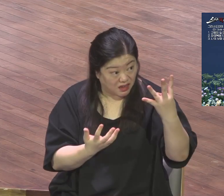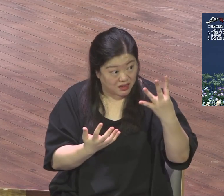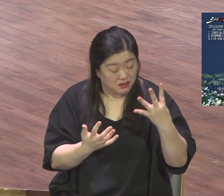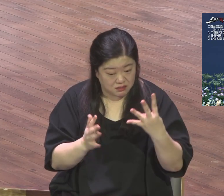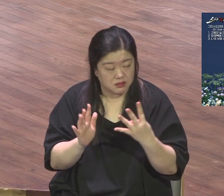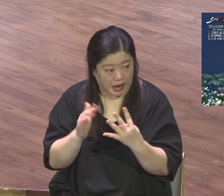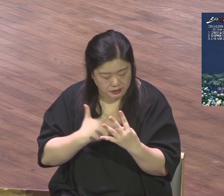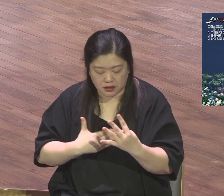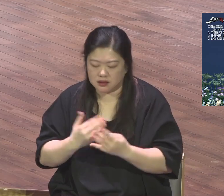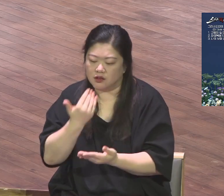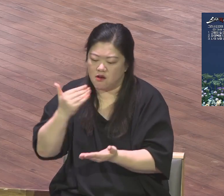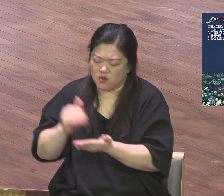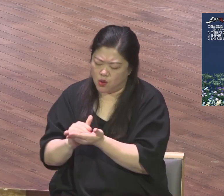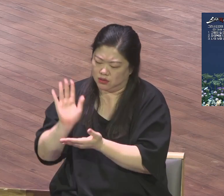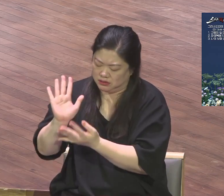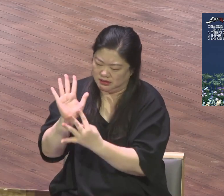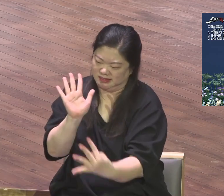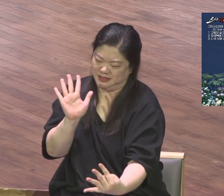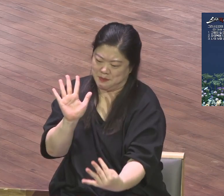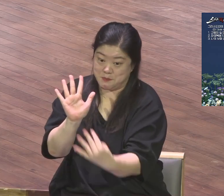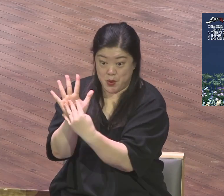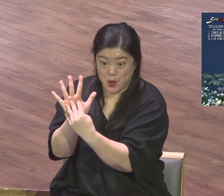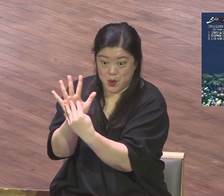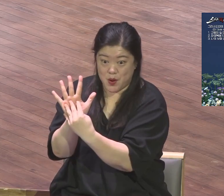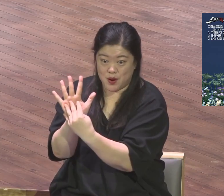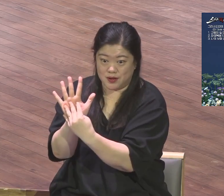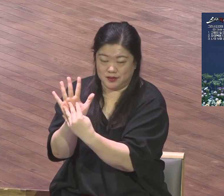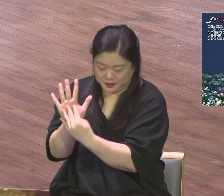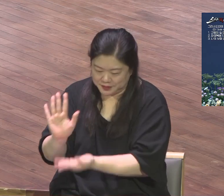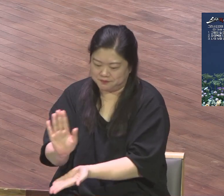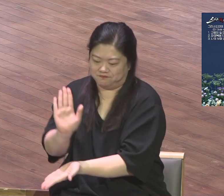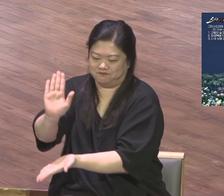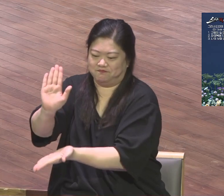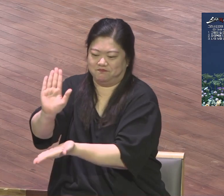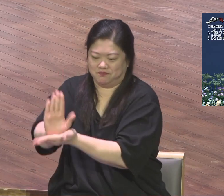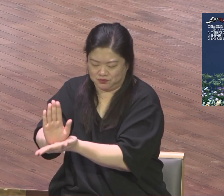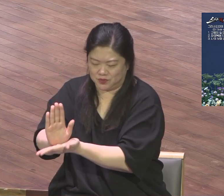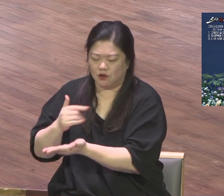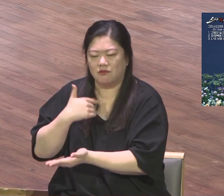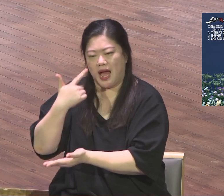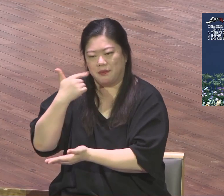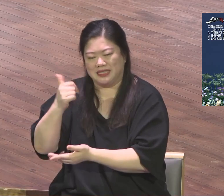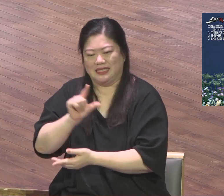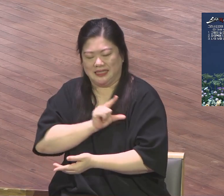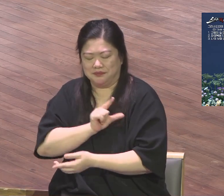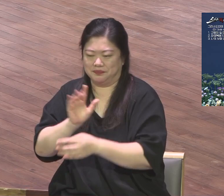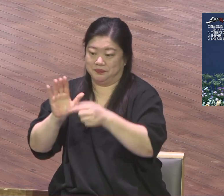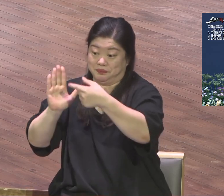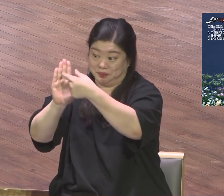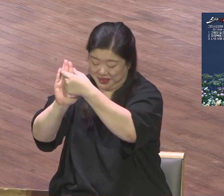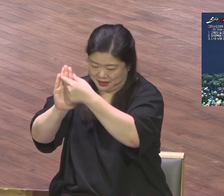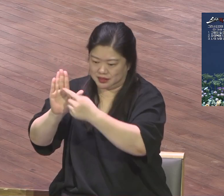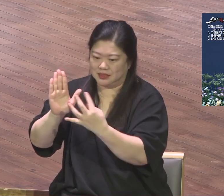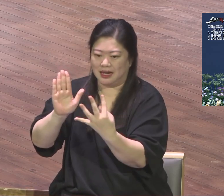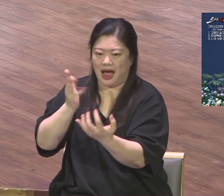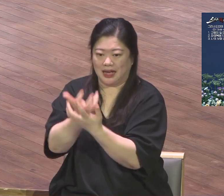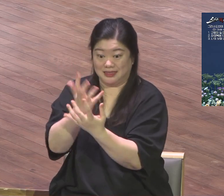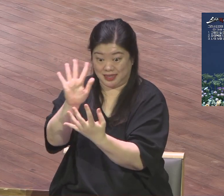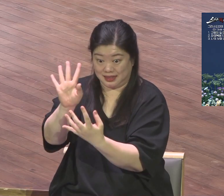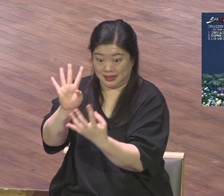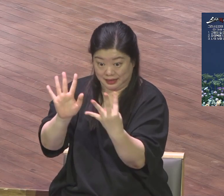받아가지고 묘비 명에다가 암흑에 묘비를 해놓고 거기다가 유유화라고 새겨서